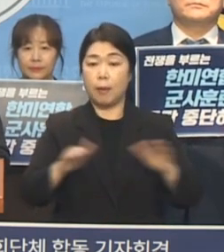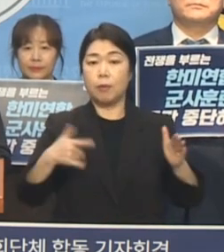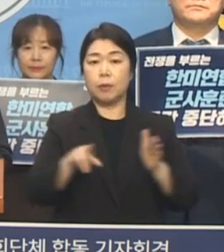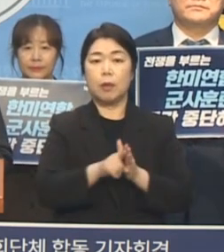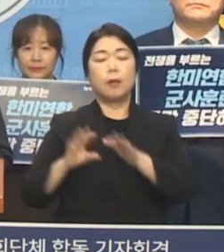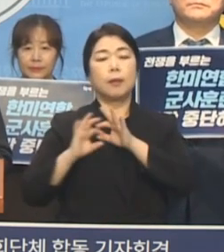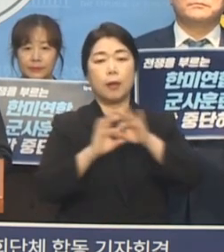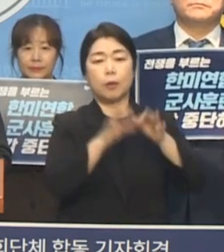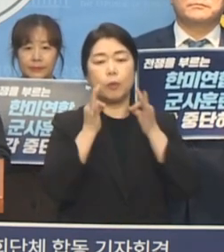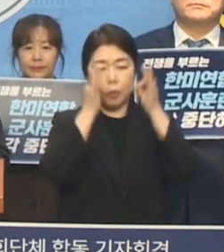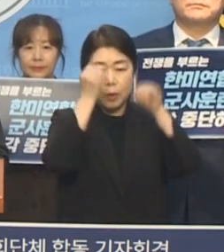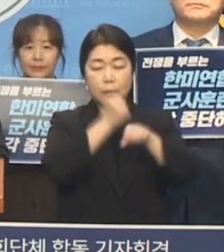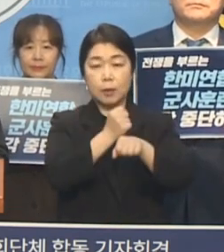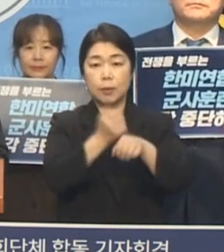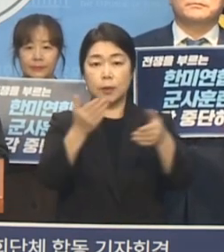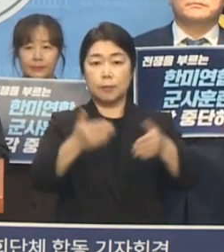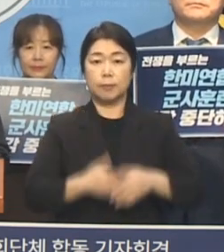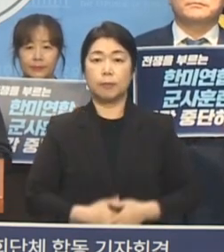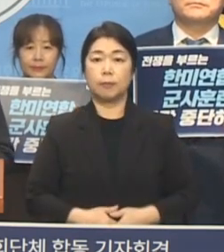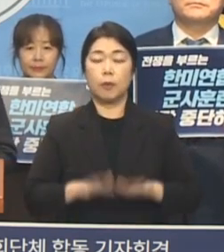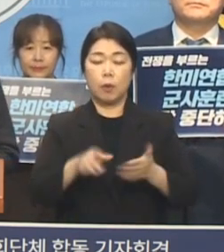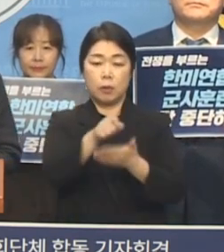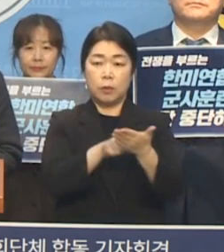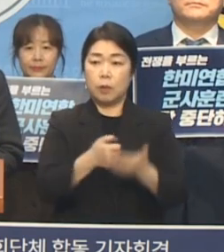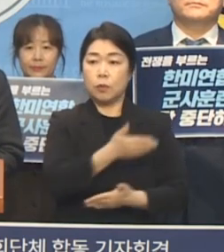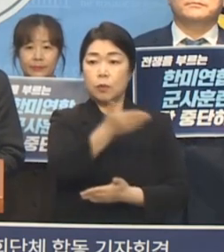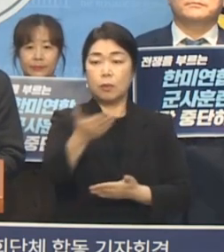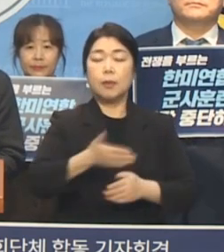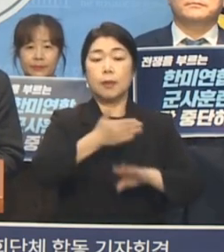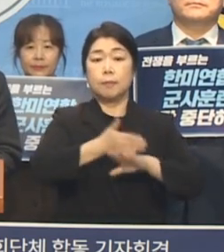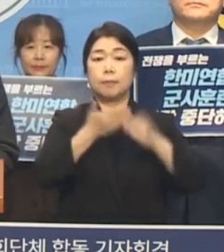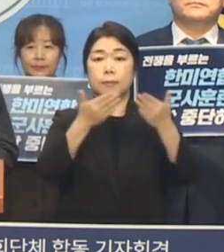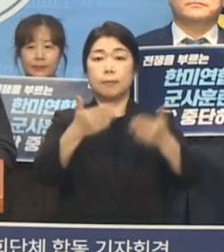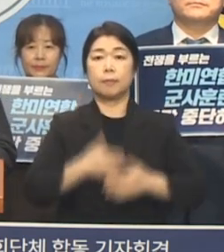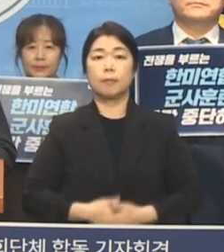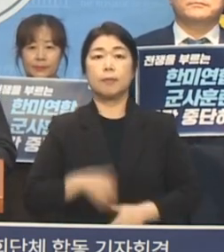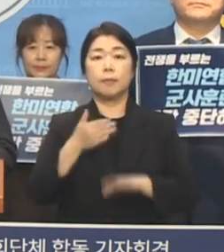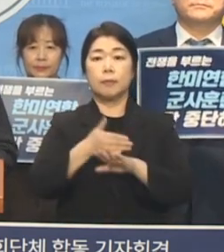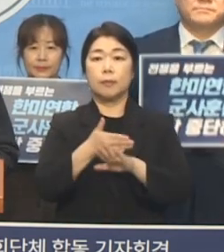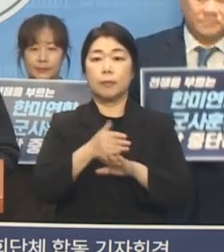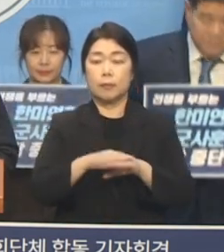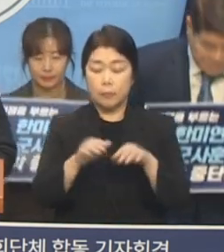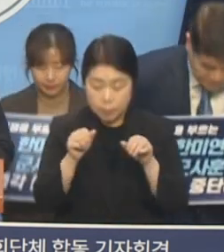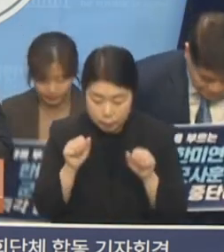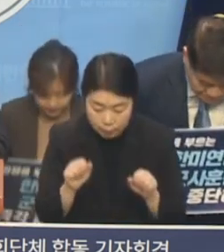계속 노력하겠습니다. 오늘 취재해 주신 분들께 감사드립니다. 고맙습니다.